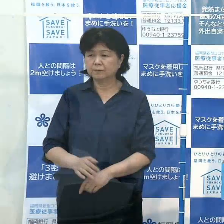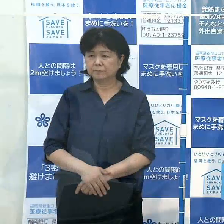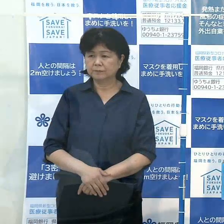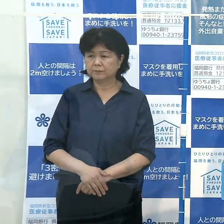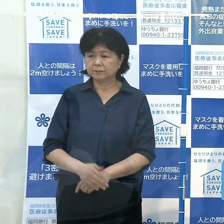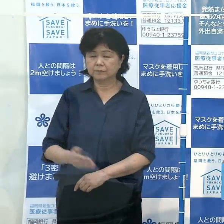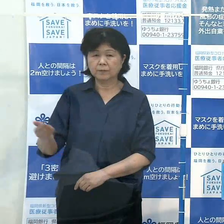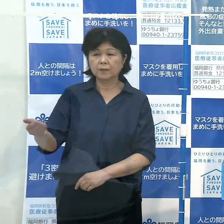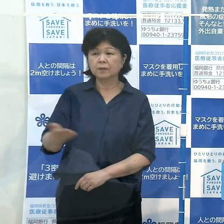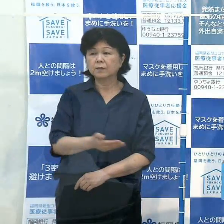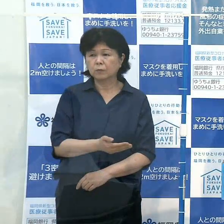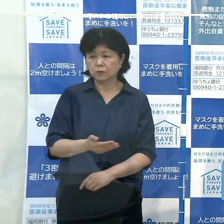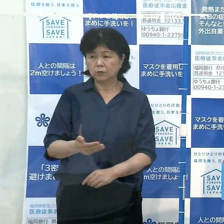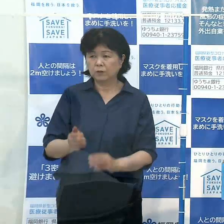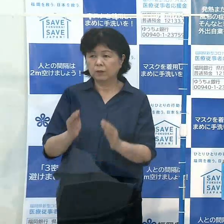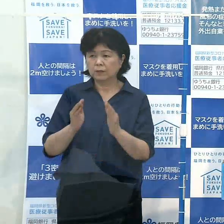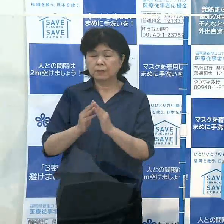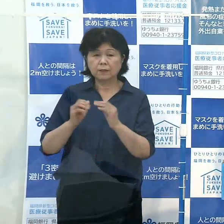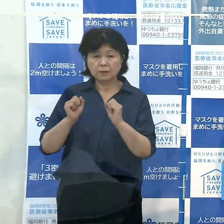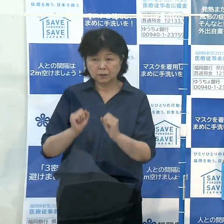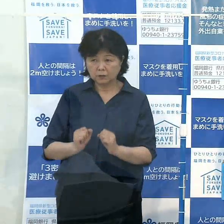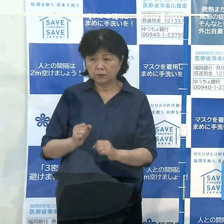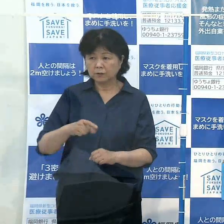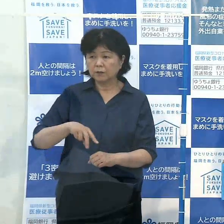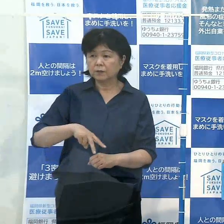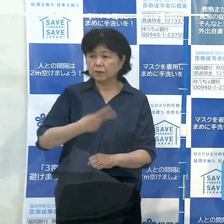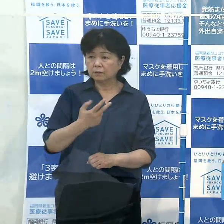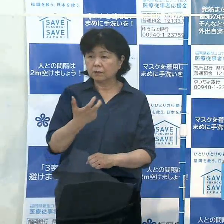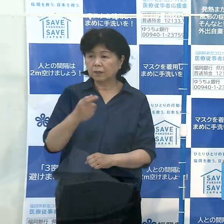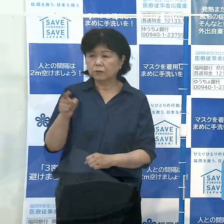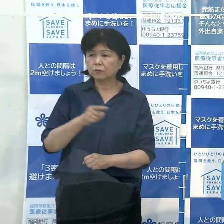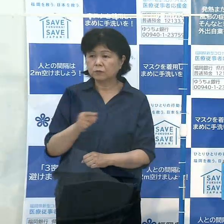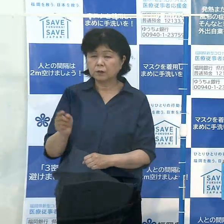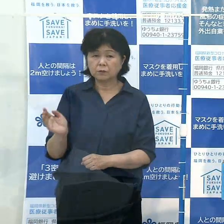自宅待機者が、270人近くいら